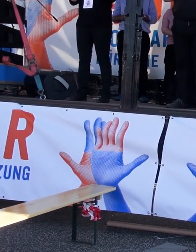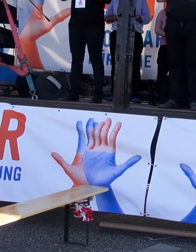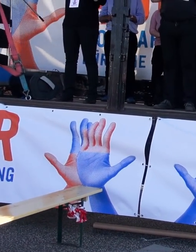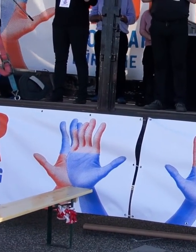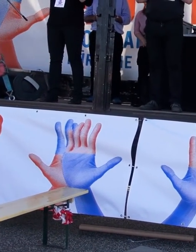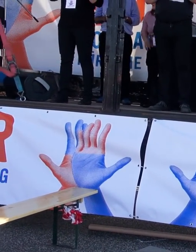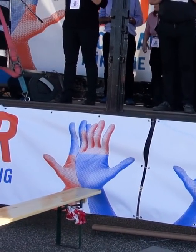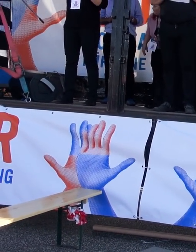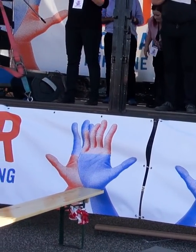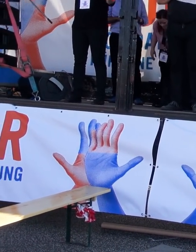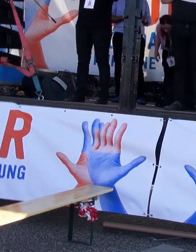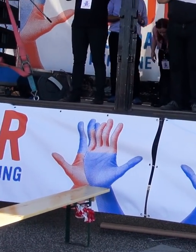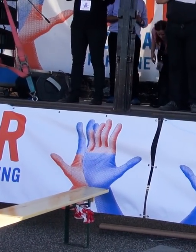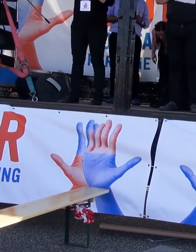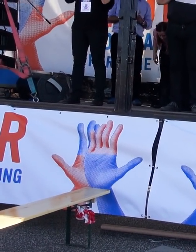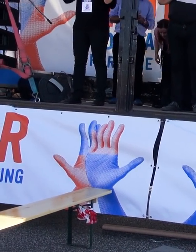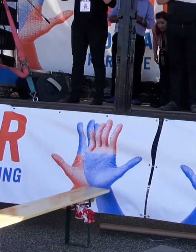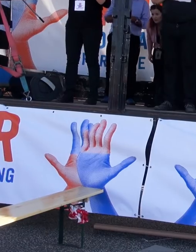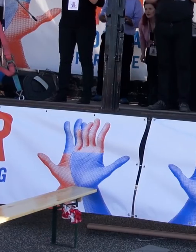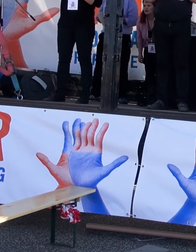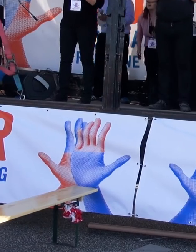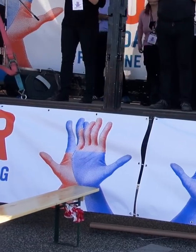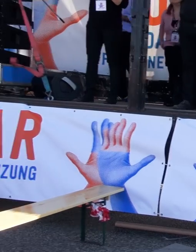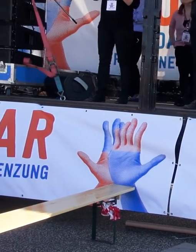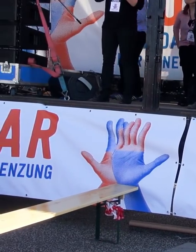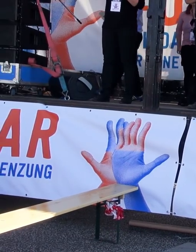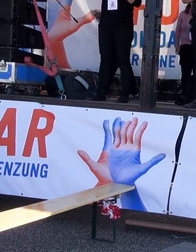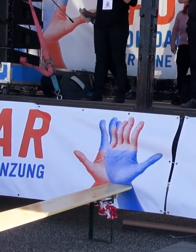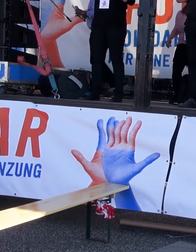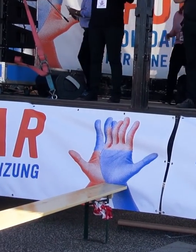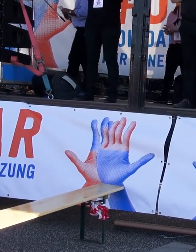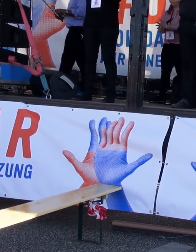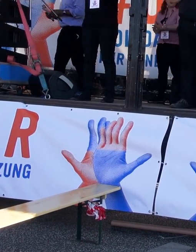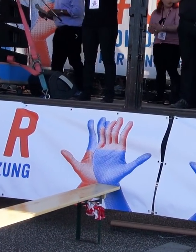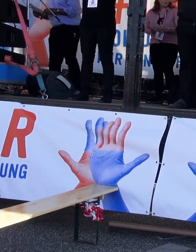Demokratie einzusetzen, braucht es heute auch wieder.